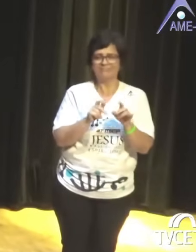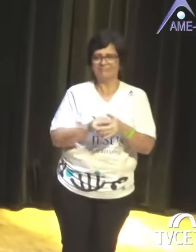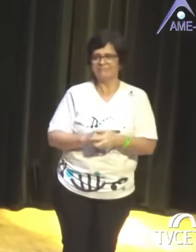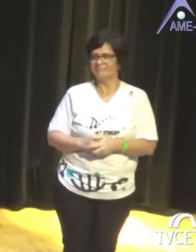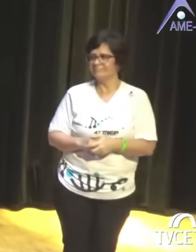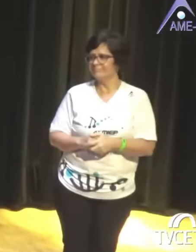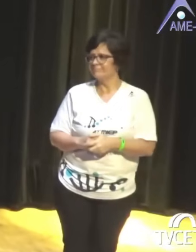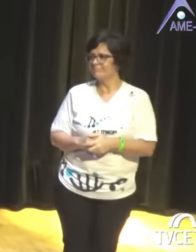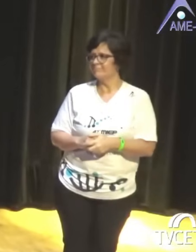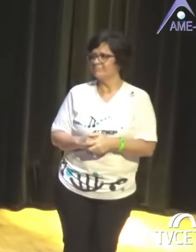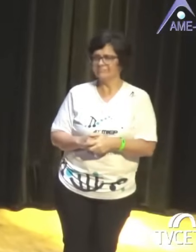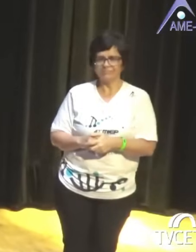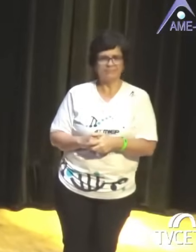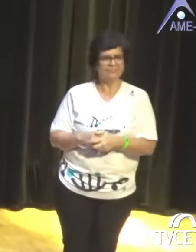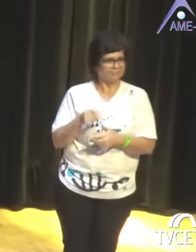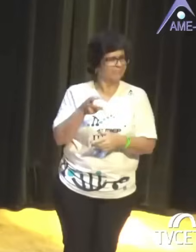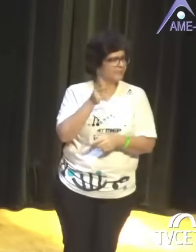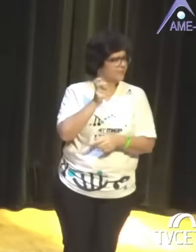diferença